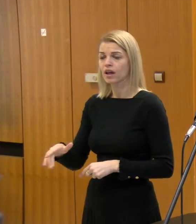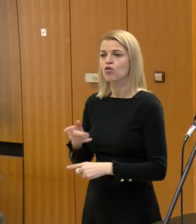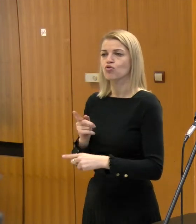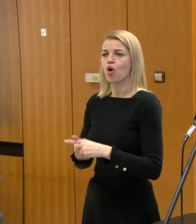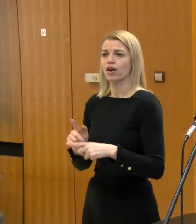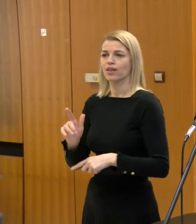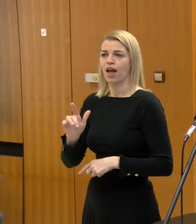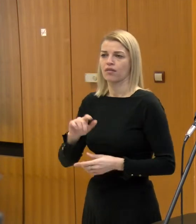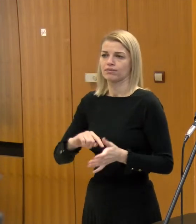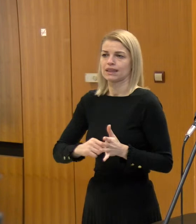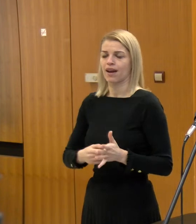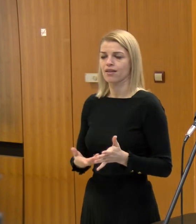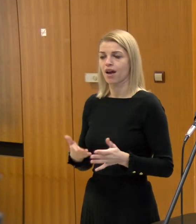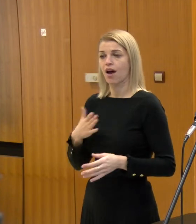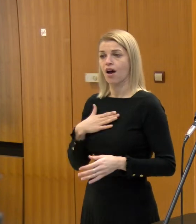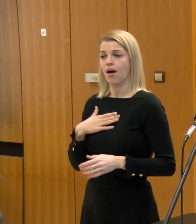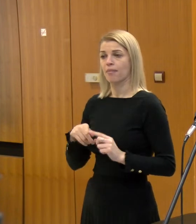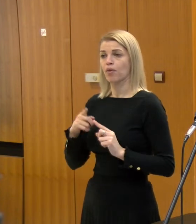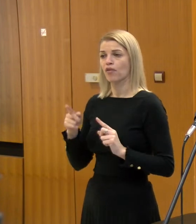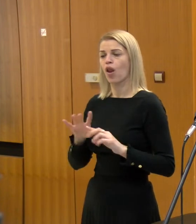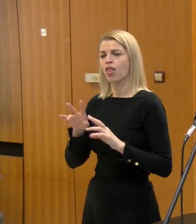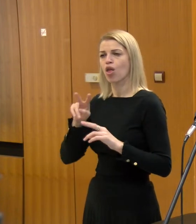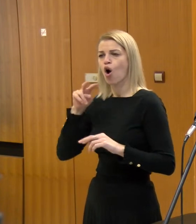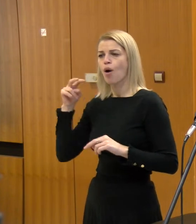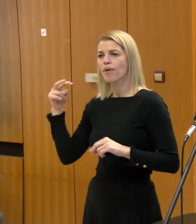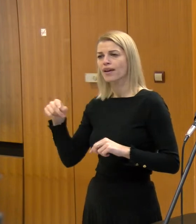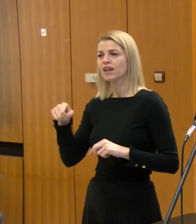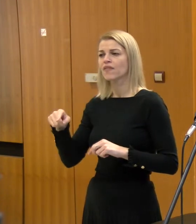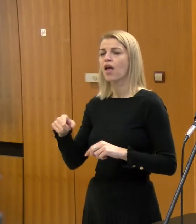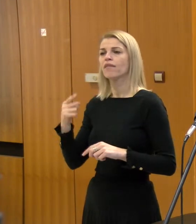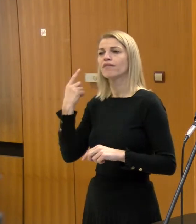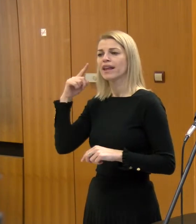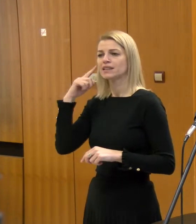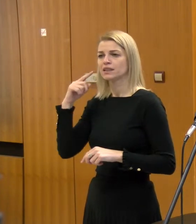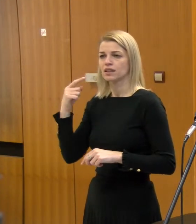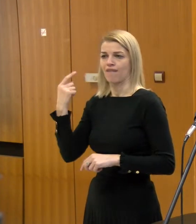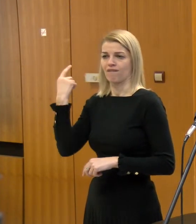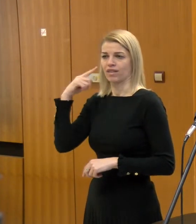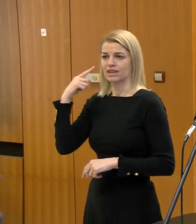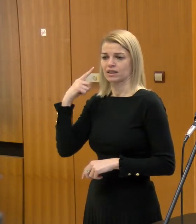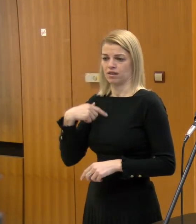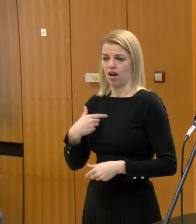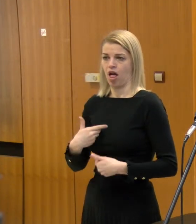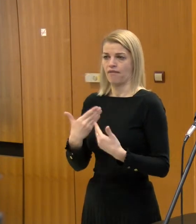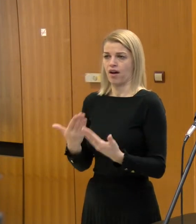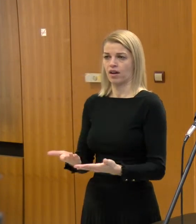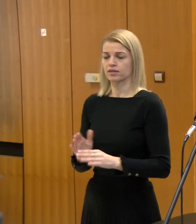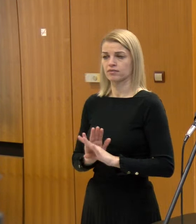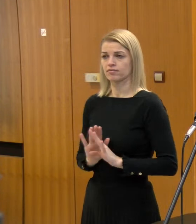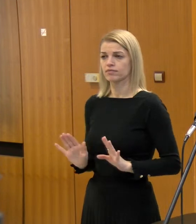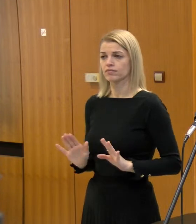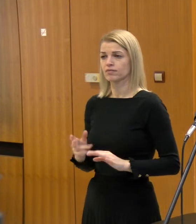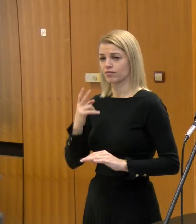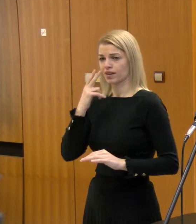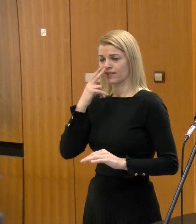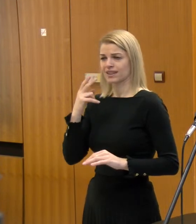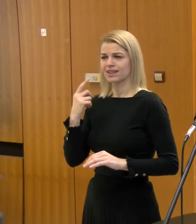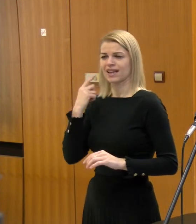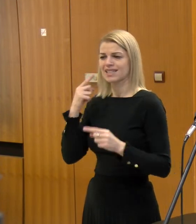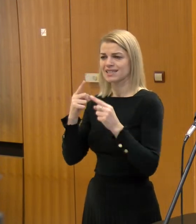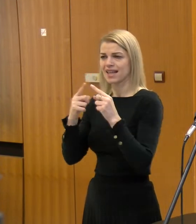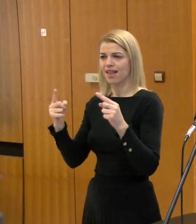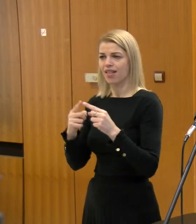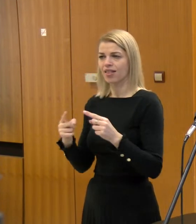triede. Našou povinnosťou je objektívne vedecky vzdelávať, preto keď sa pozriete na tie znenia, ktoré